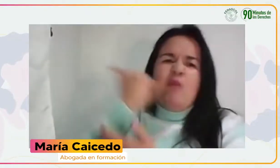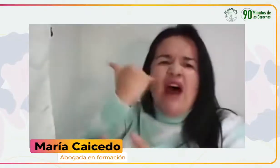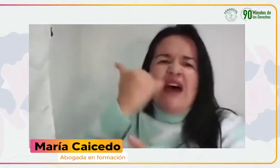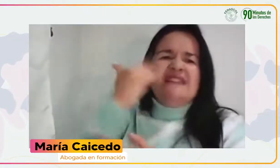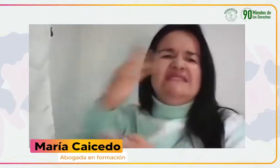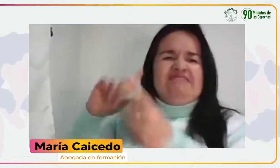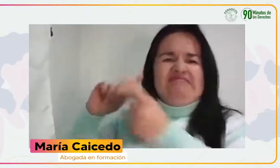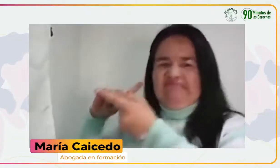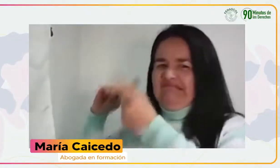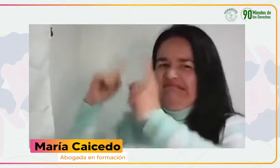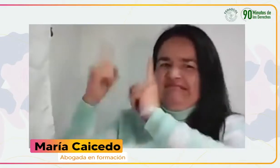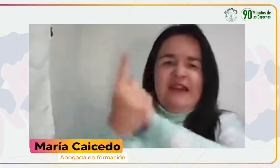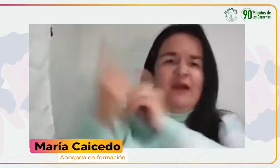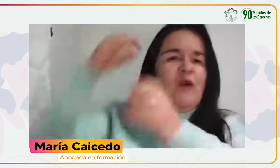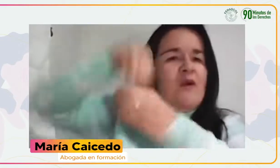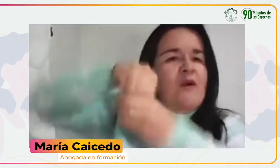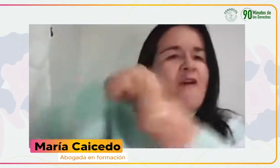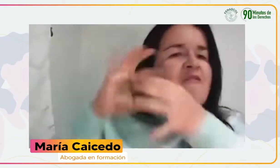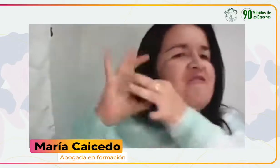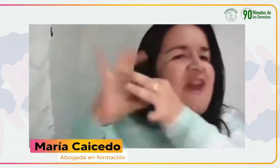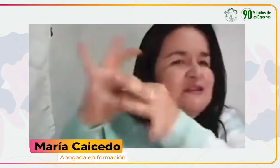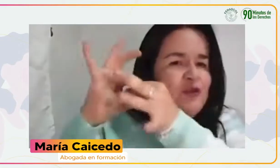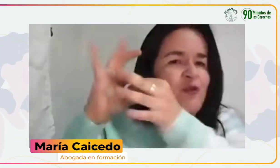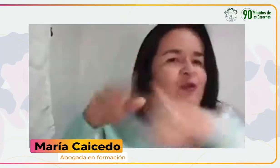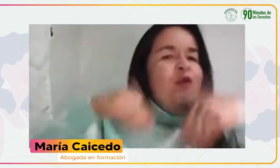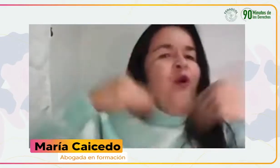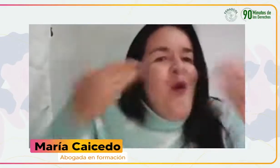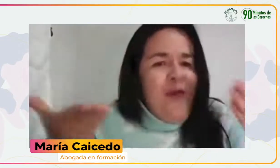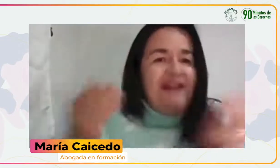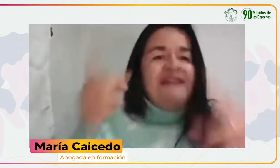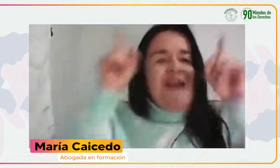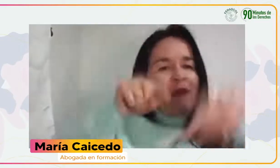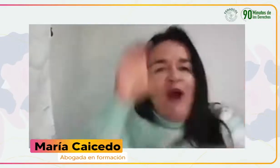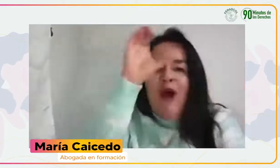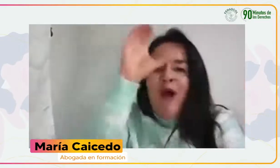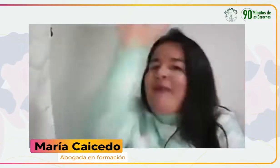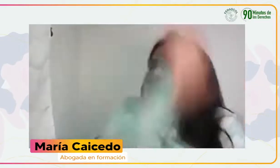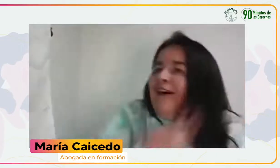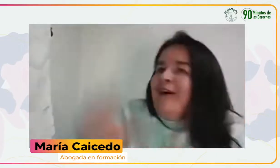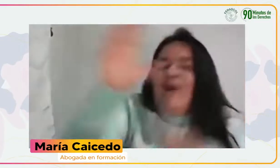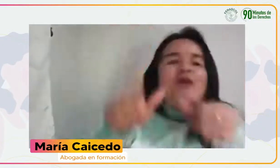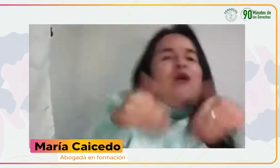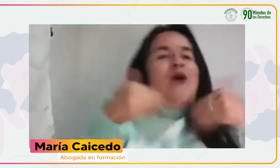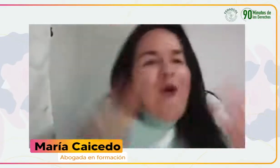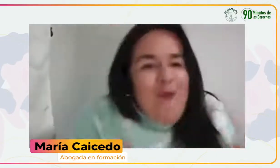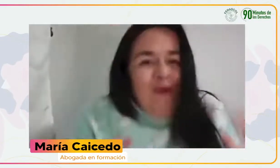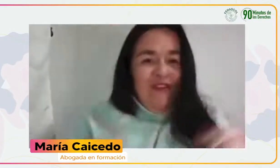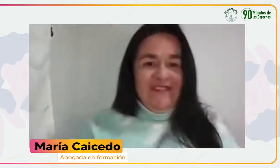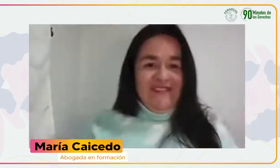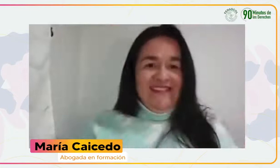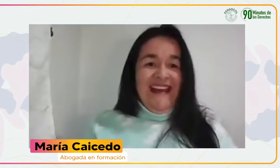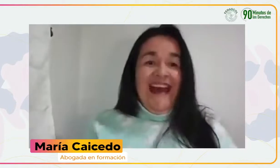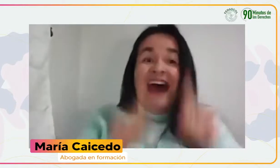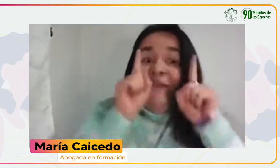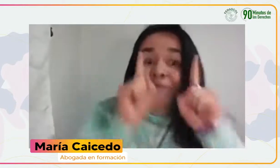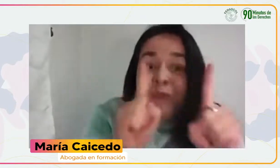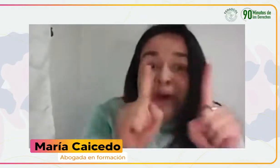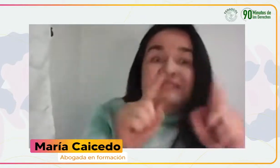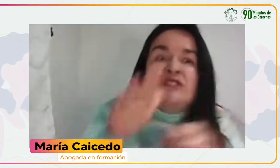la situación de antes, cómo eran las situaciones, cómo ha venido evolucionando y desde FENASCOL cómo ha sido esa mirada y también a nivel